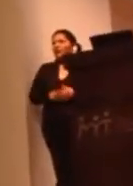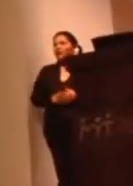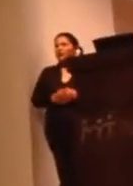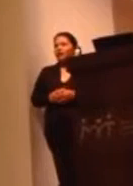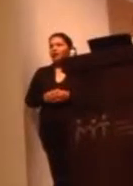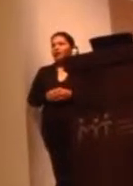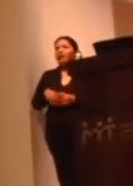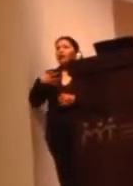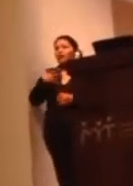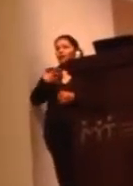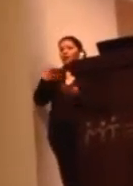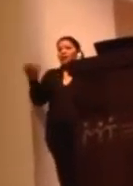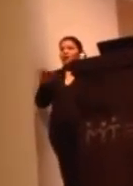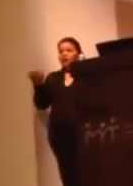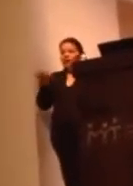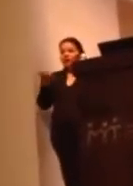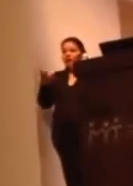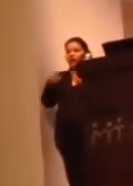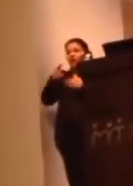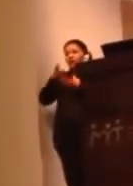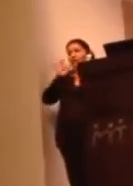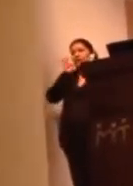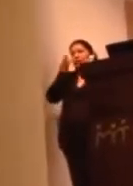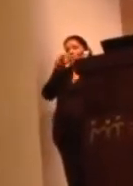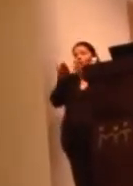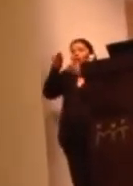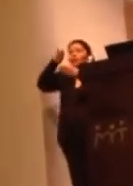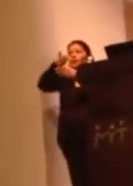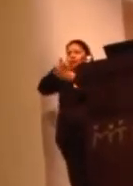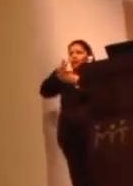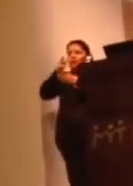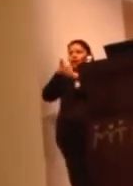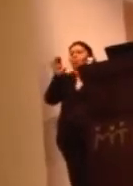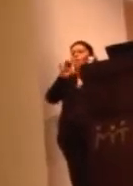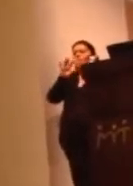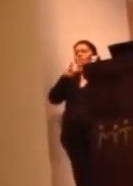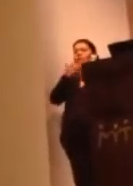O sea, tienes que hacer una serie de estrategias de intervención